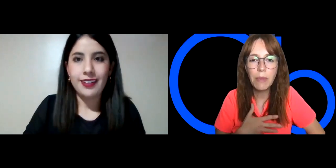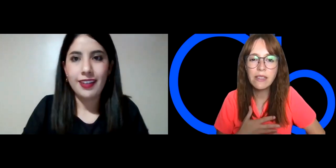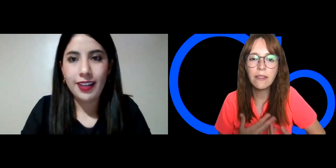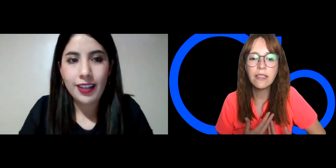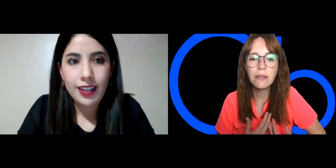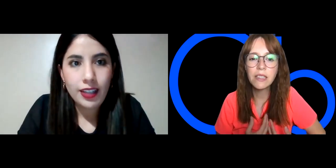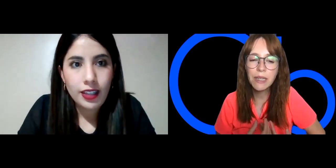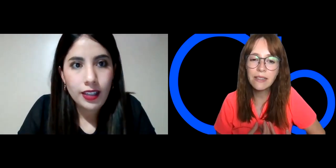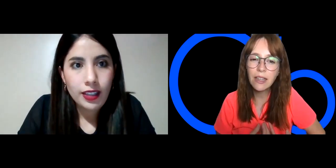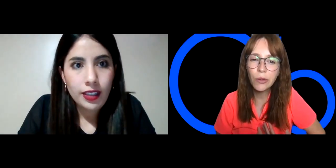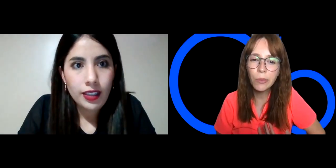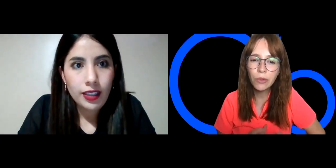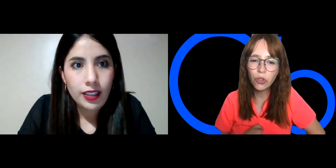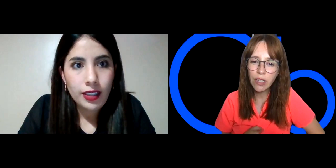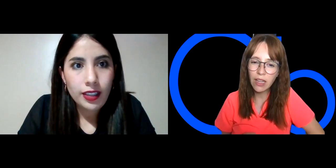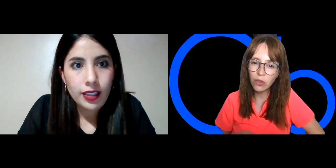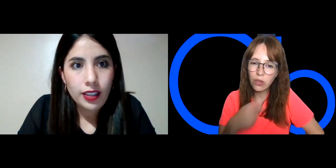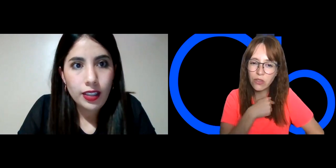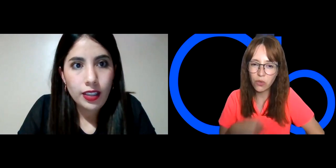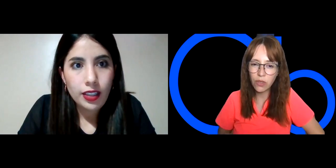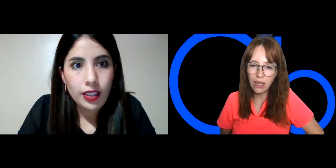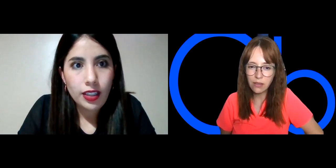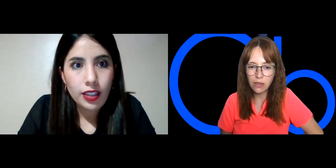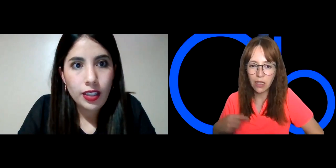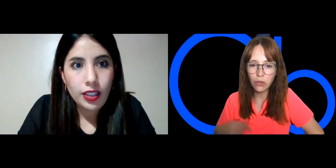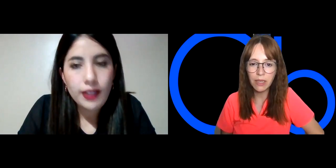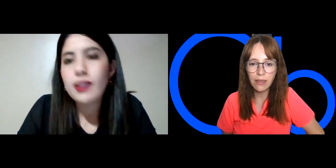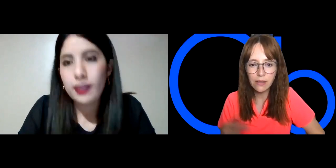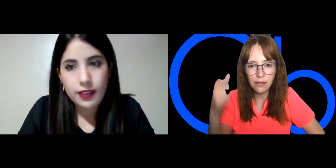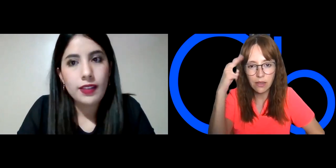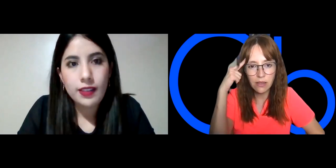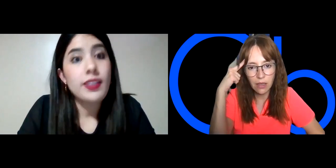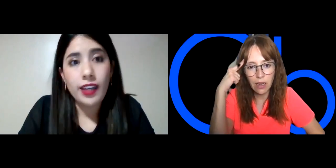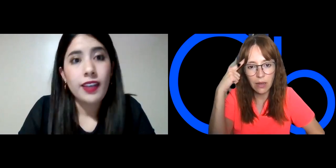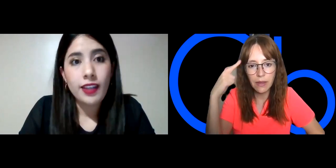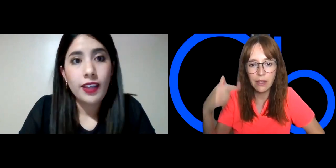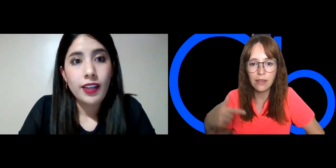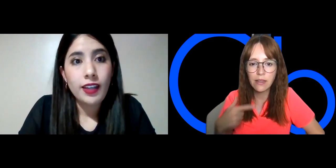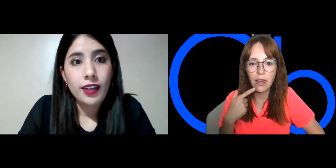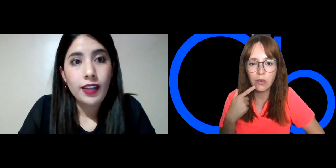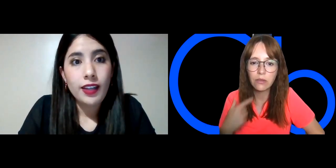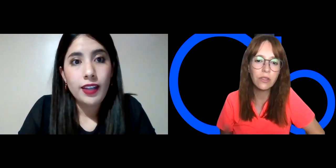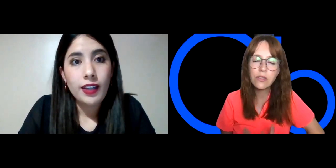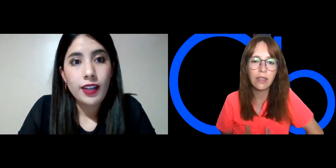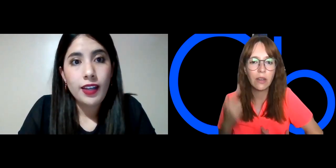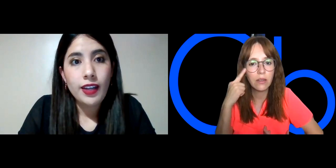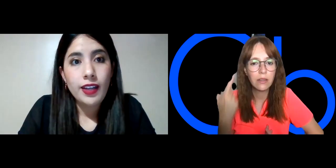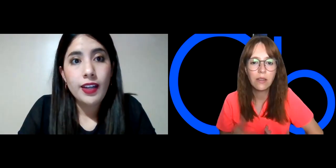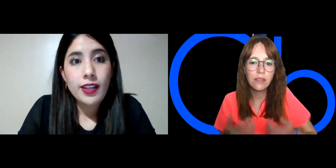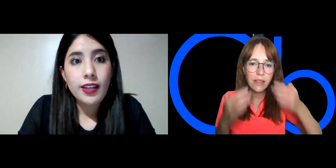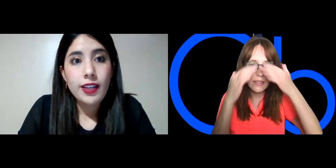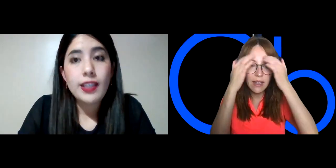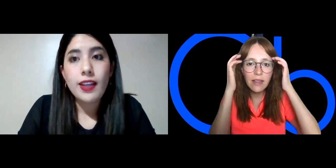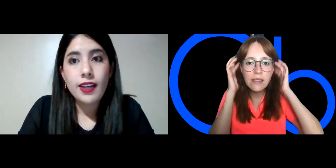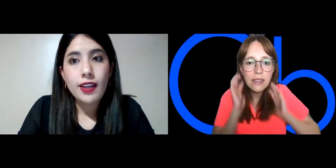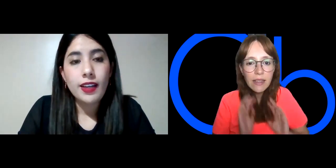¿Y el paciente se va a expresar como tocando zonas, o sea, anatómicas? O sea, si Sí, la cabeza o no sé. Si